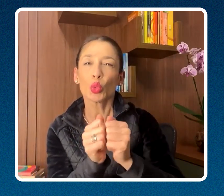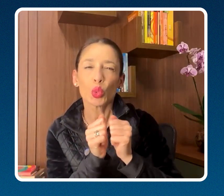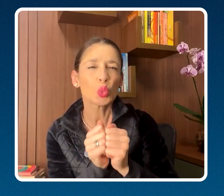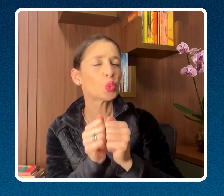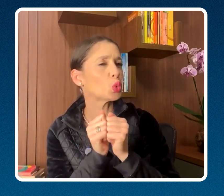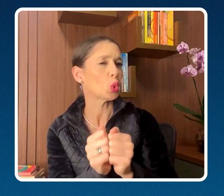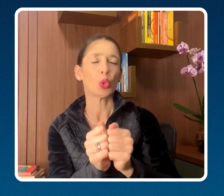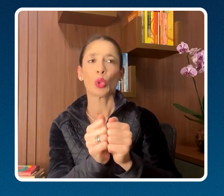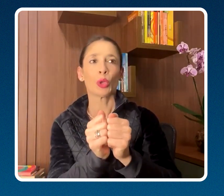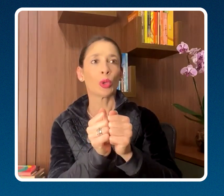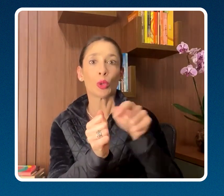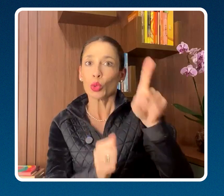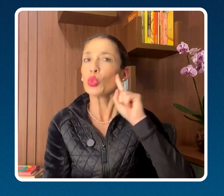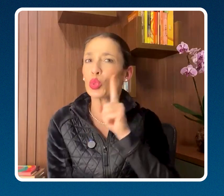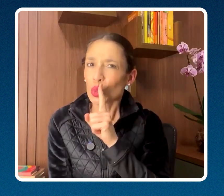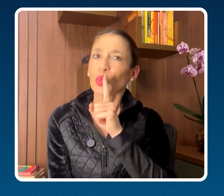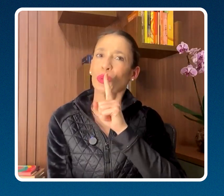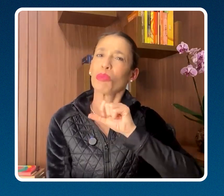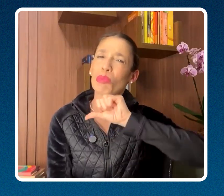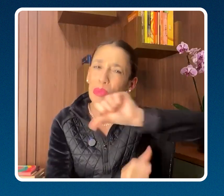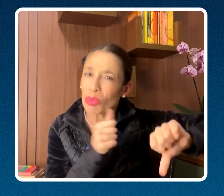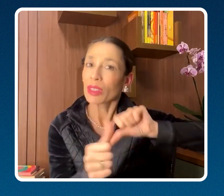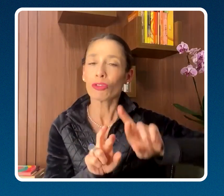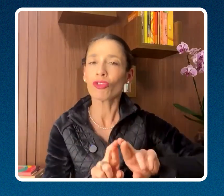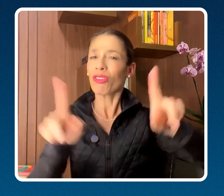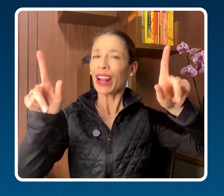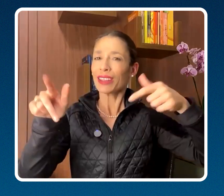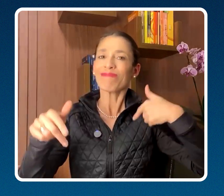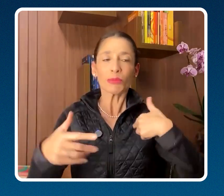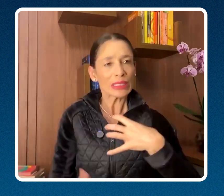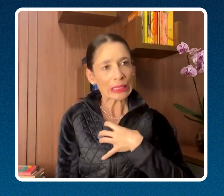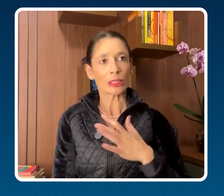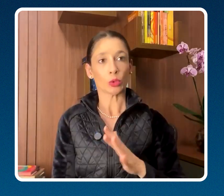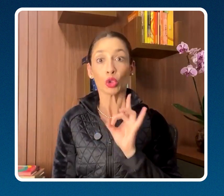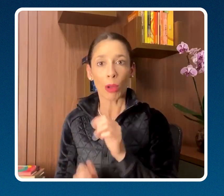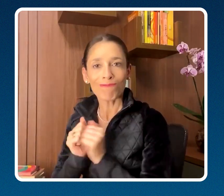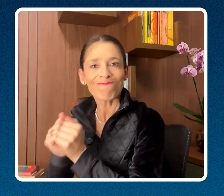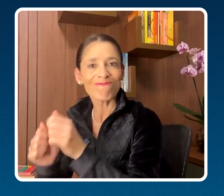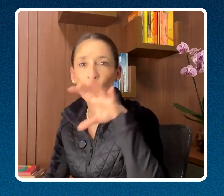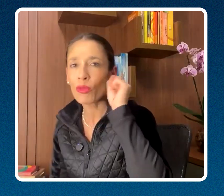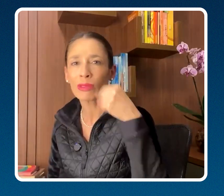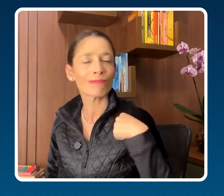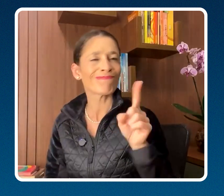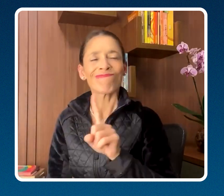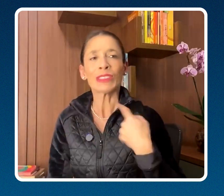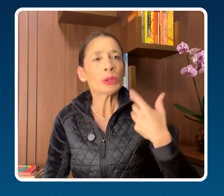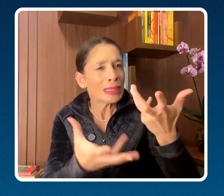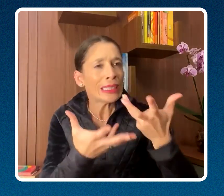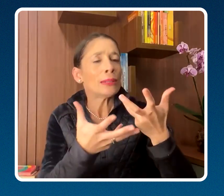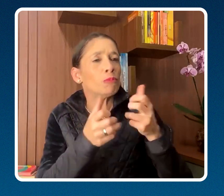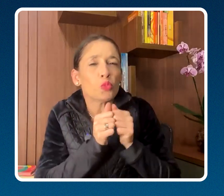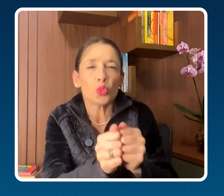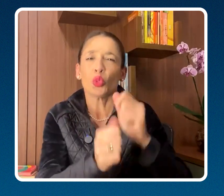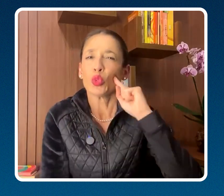pessoas, fazendo a diferença, não só como, né, ouvinte, mas era aquela preocupação de entender por